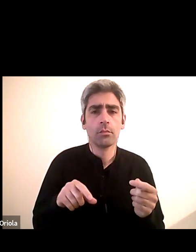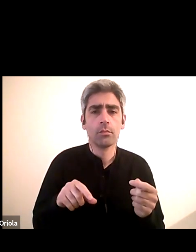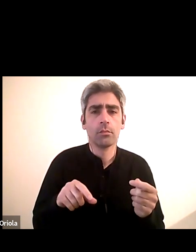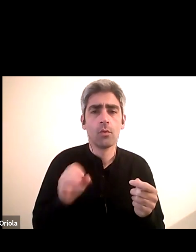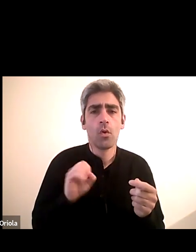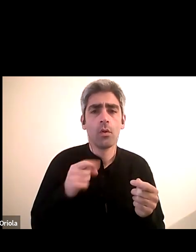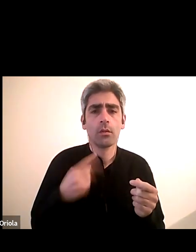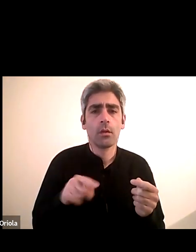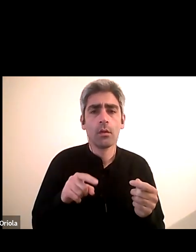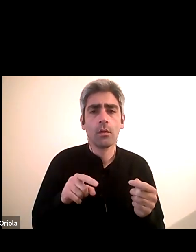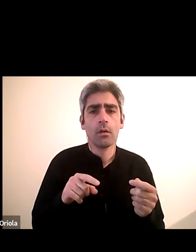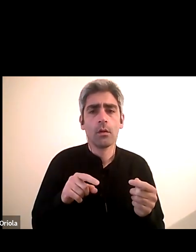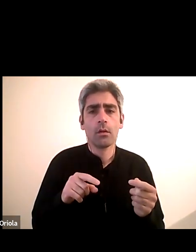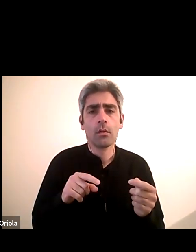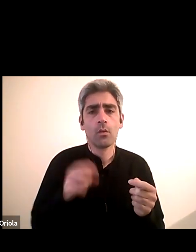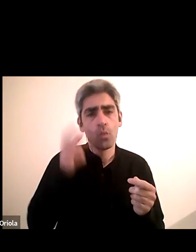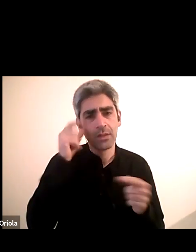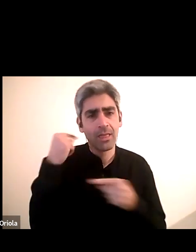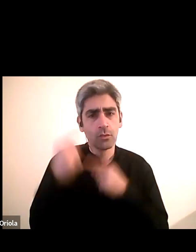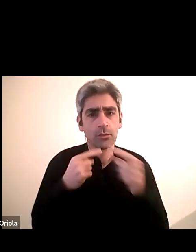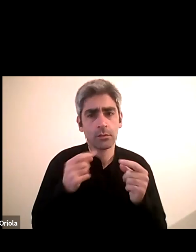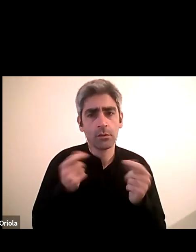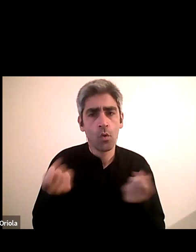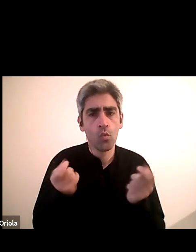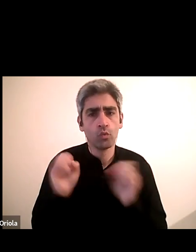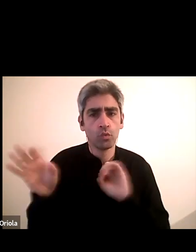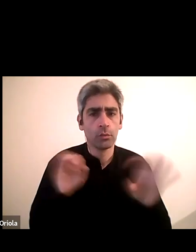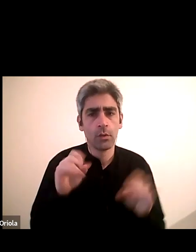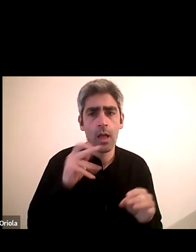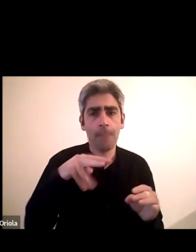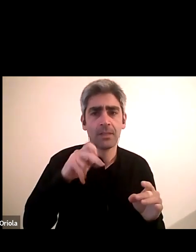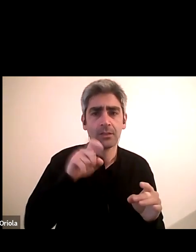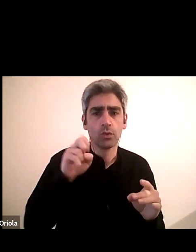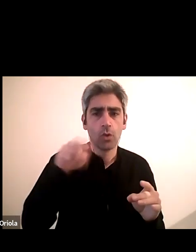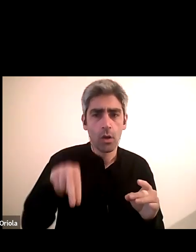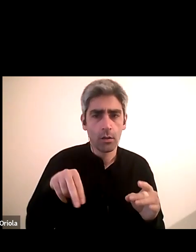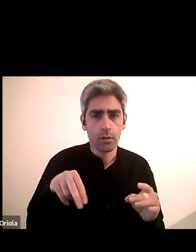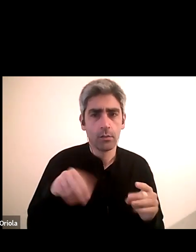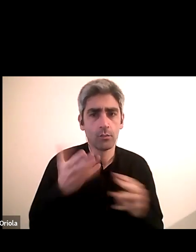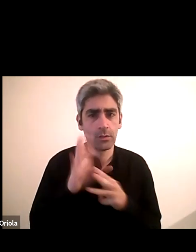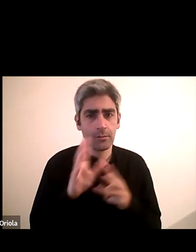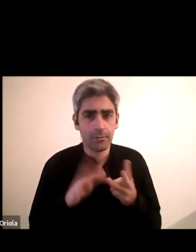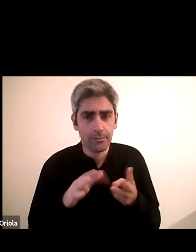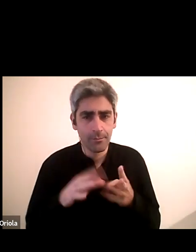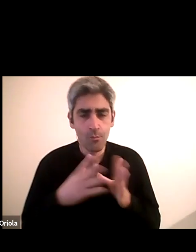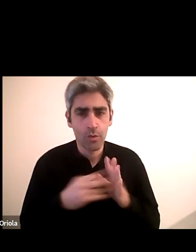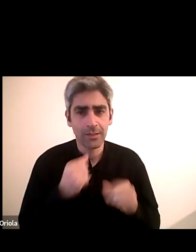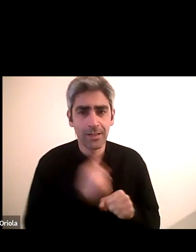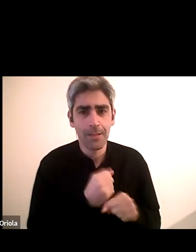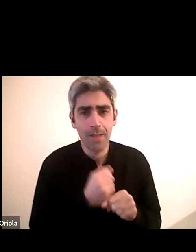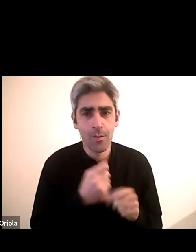não tem os conceitos tradicionais da logística, que é a Amazon, e por aí fora. Portanto, nós temos aqui modelos de